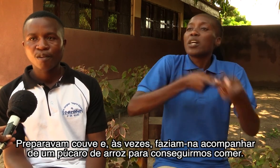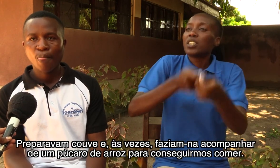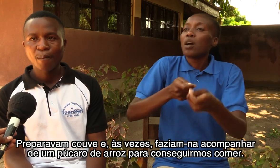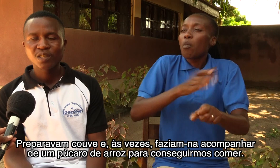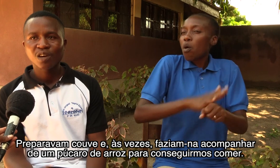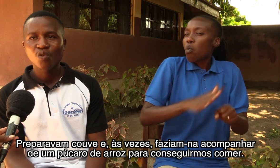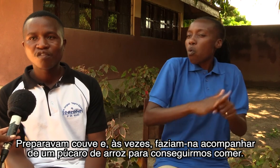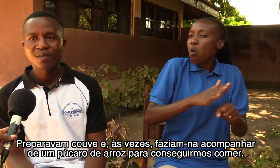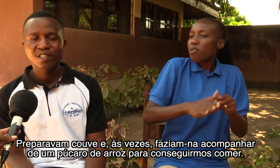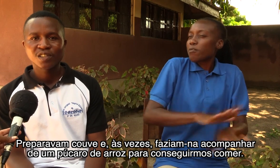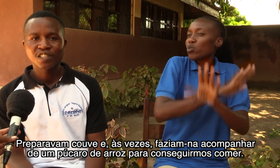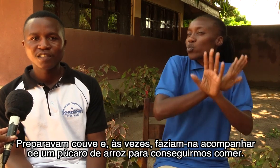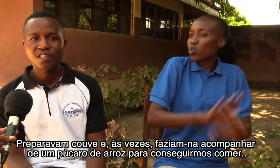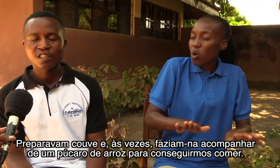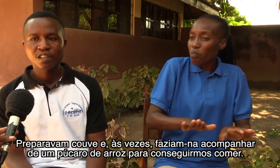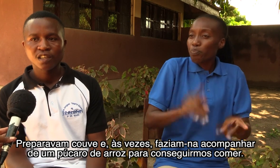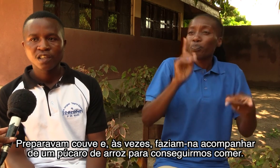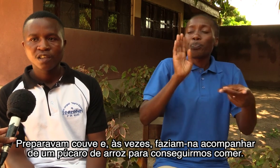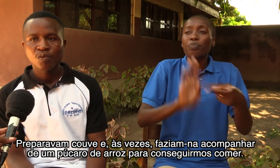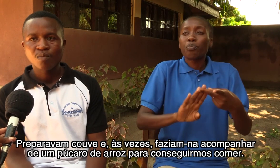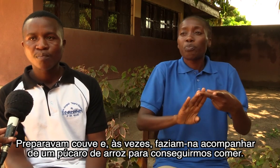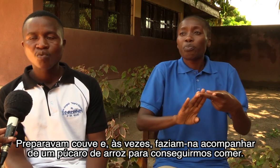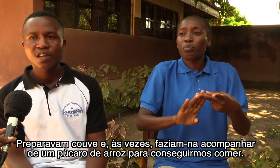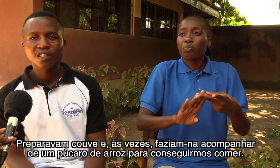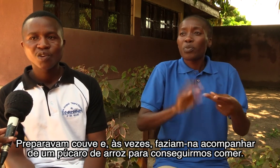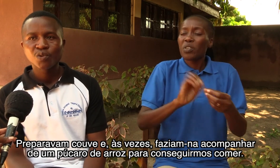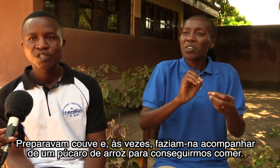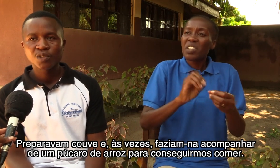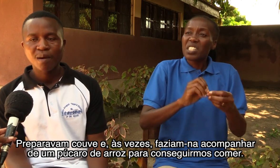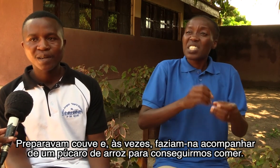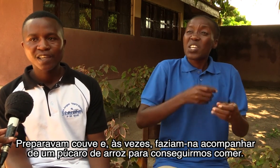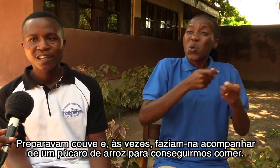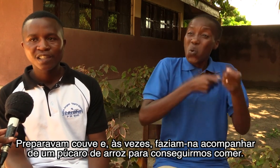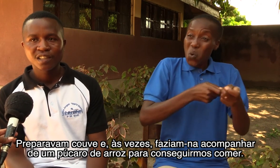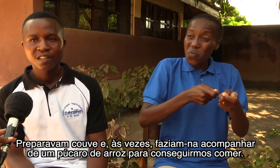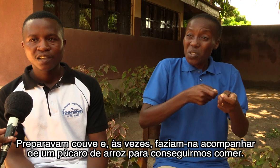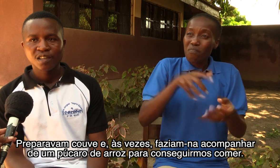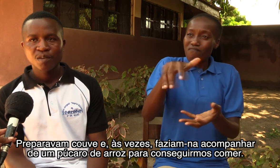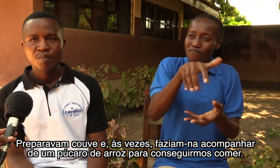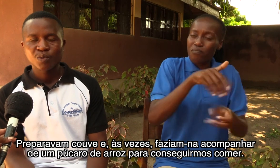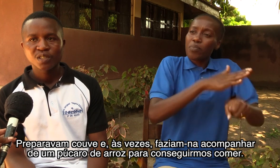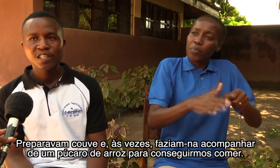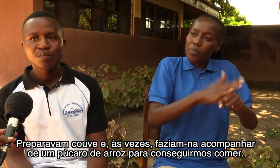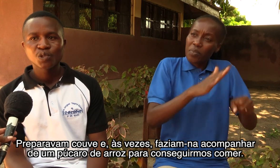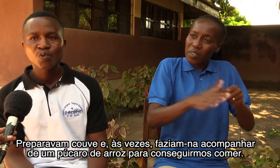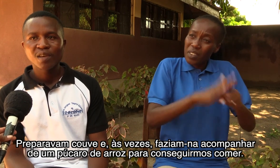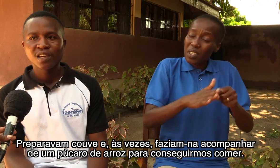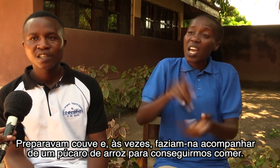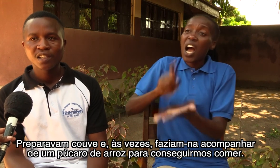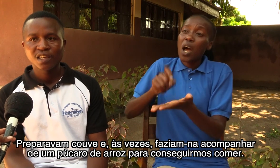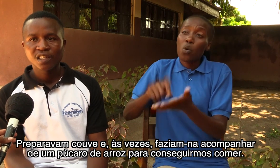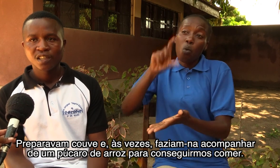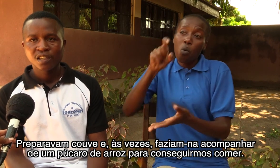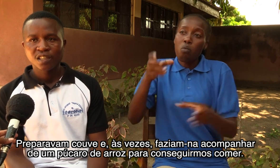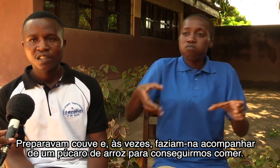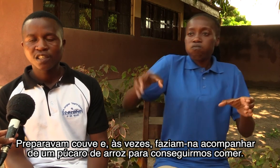tirava muita couve, metiam às vezes uma púcar de arroz numa panela para conseguirmos comer.